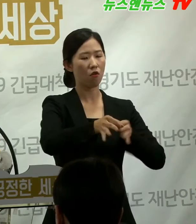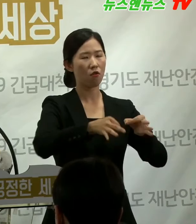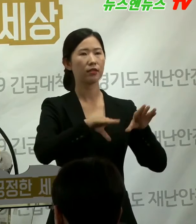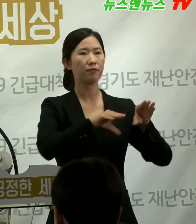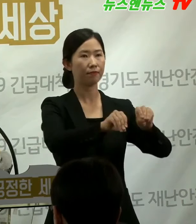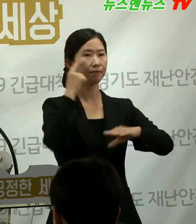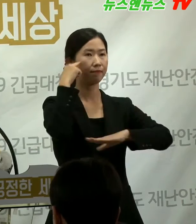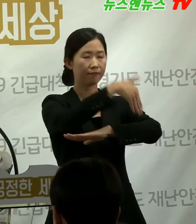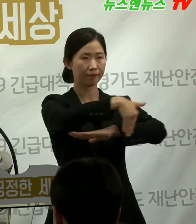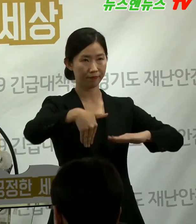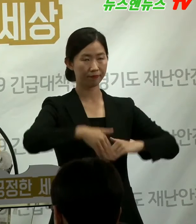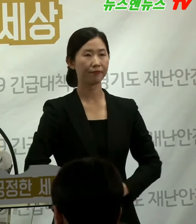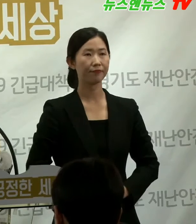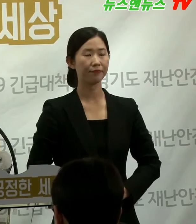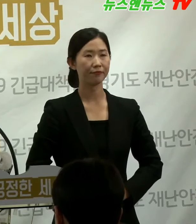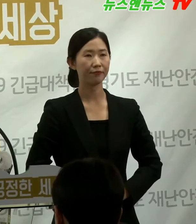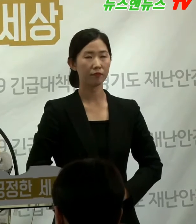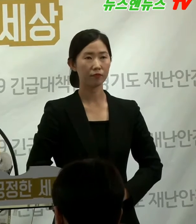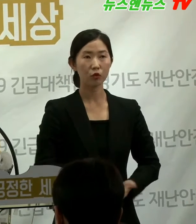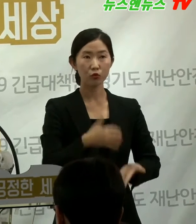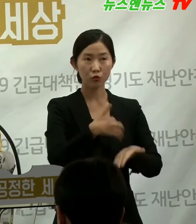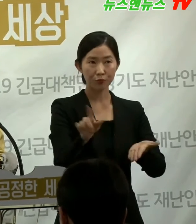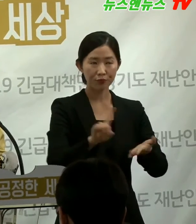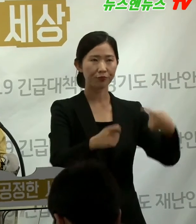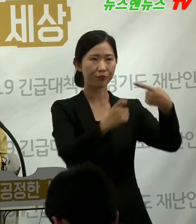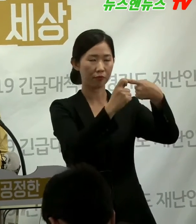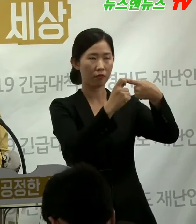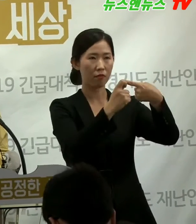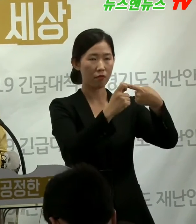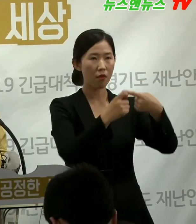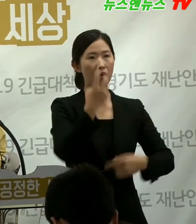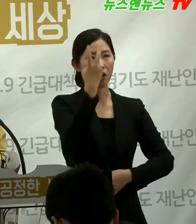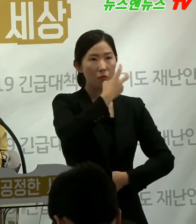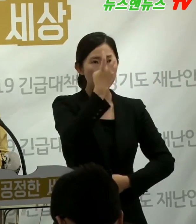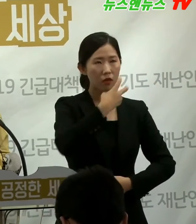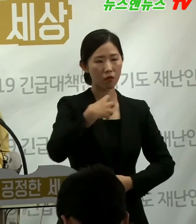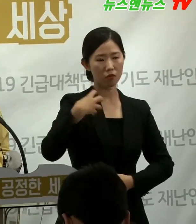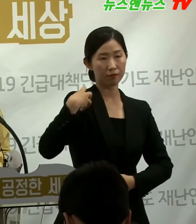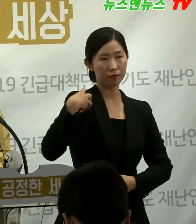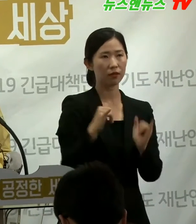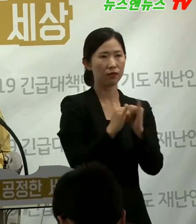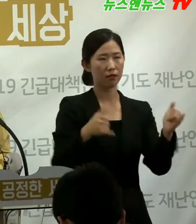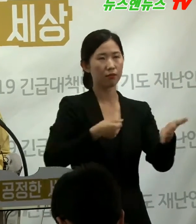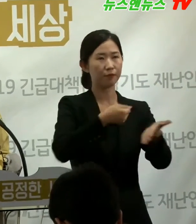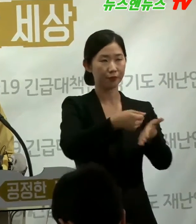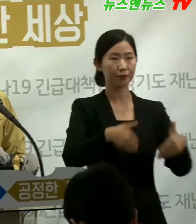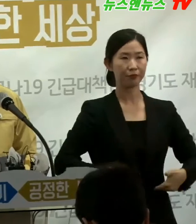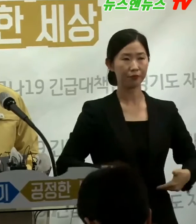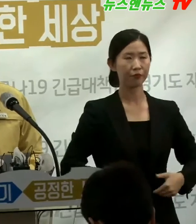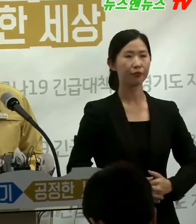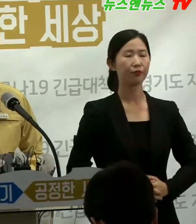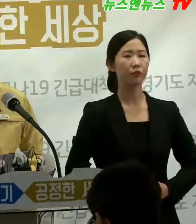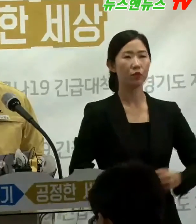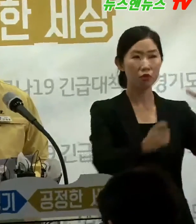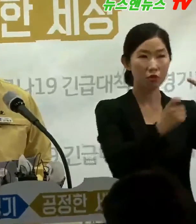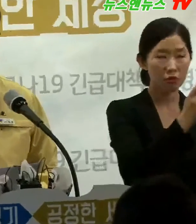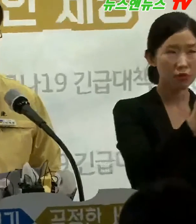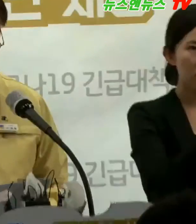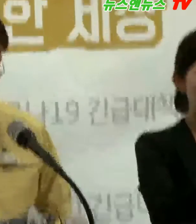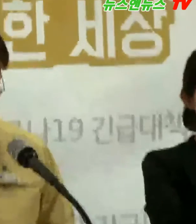첫째는 감염관리 책임자를 지정해야 합니다. 둘째는 이용자 및 종사자 전원이